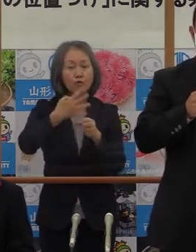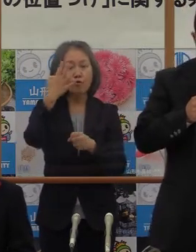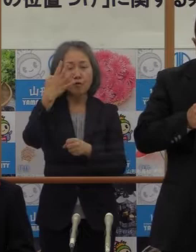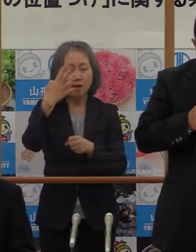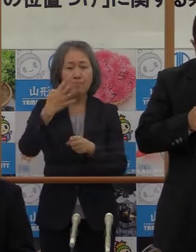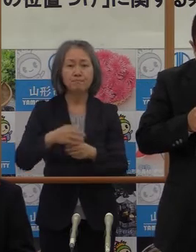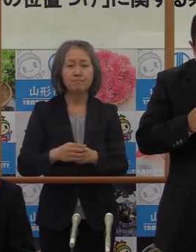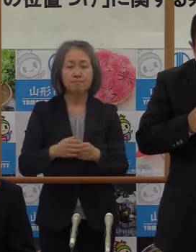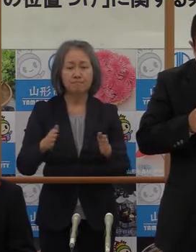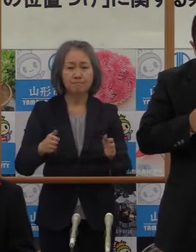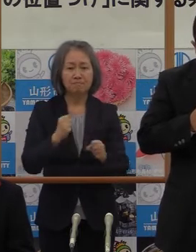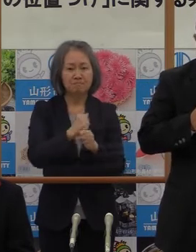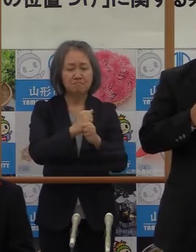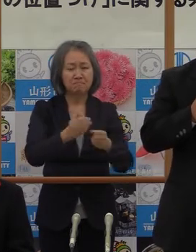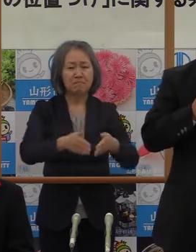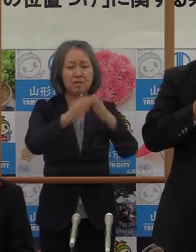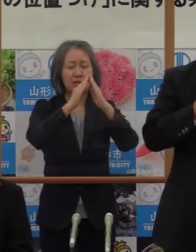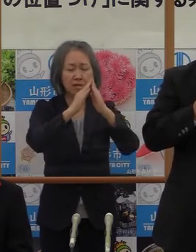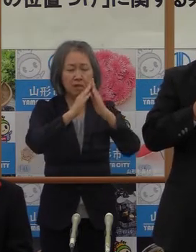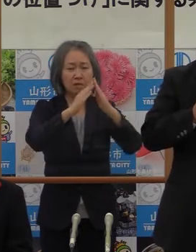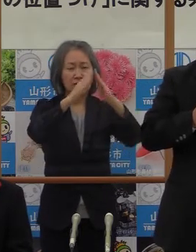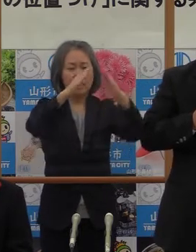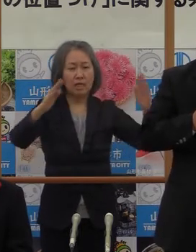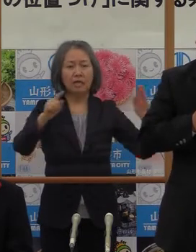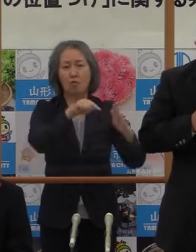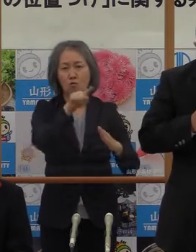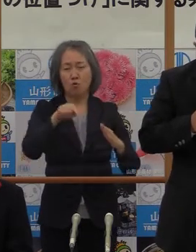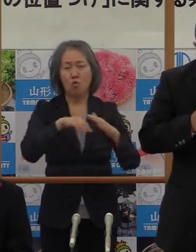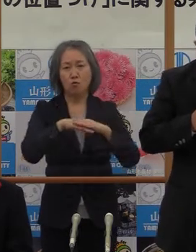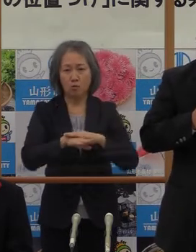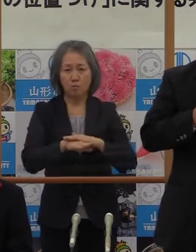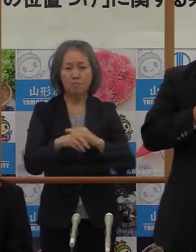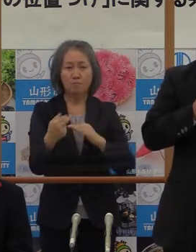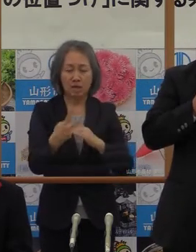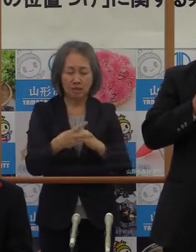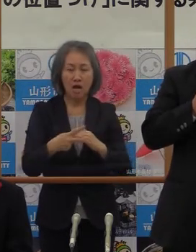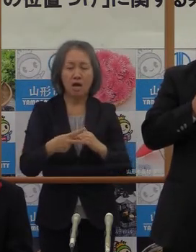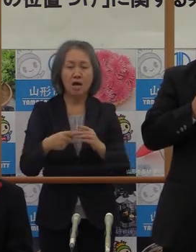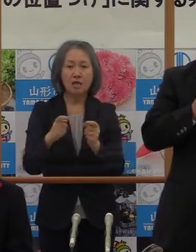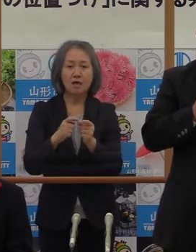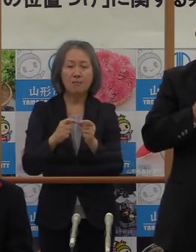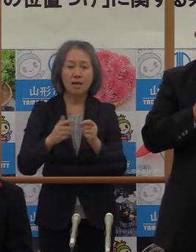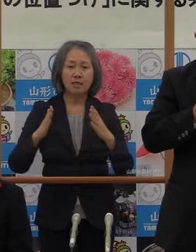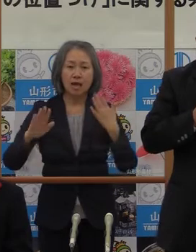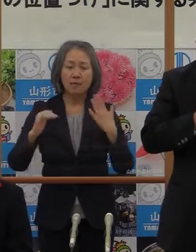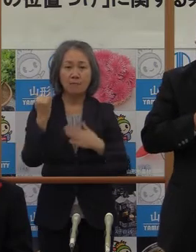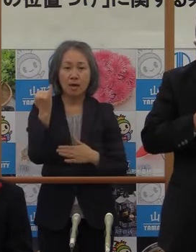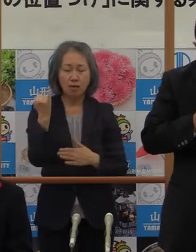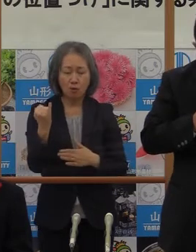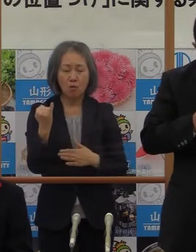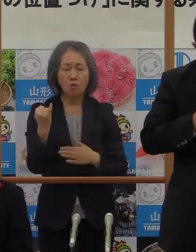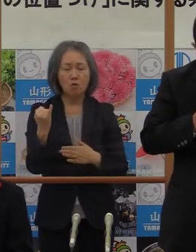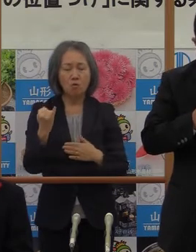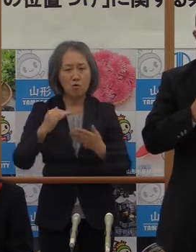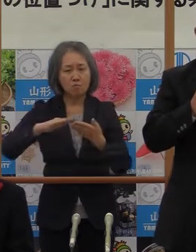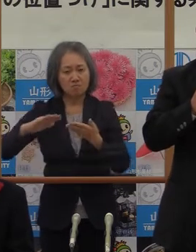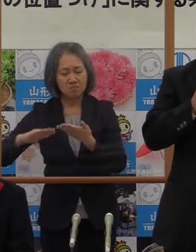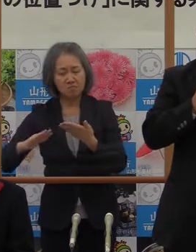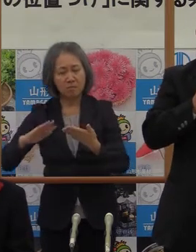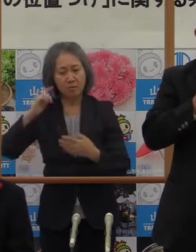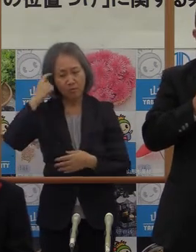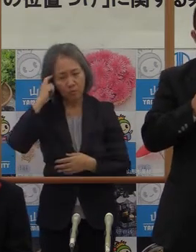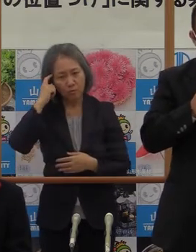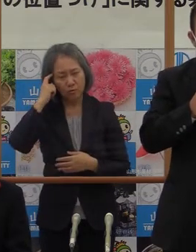録有形文化財である建物の保存、そして山形舞妓芸技文化の継承などを思うとなかな